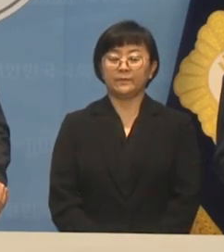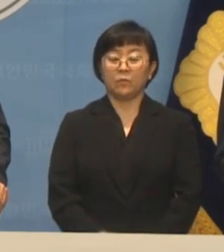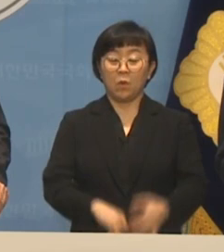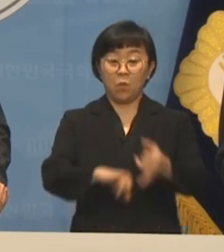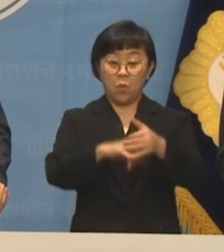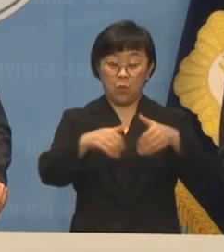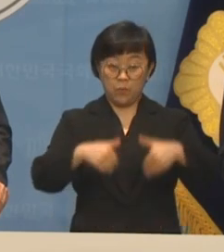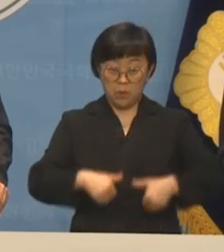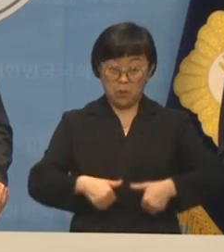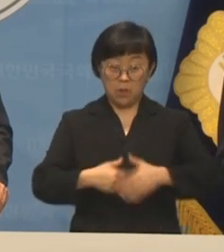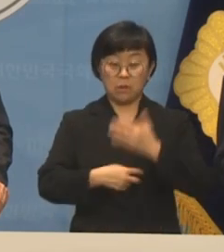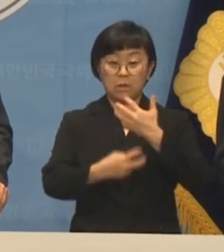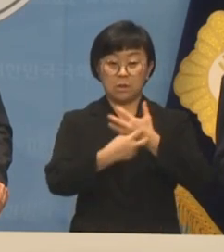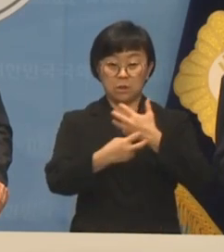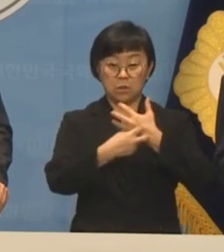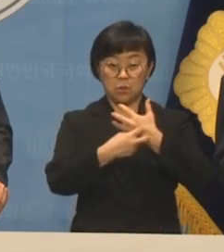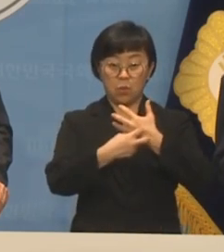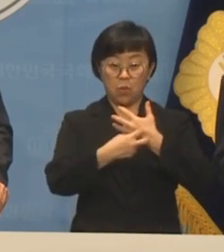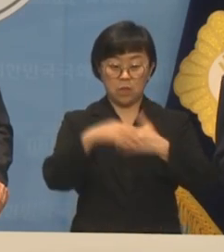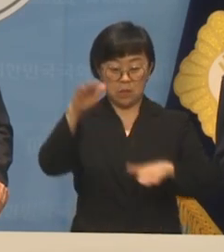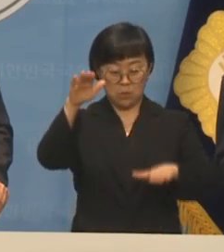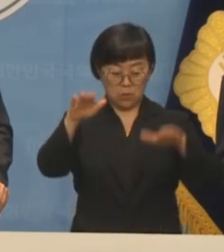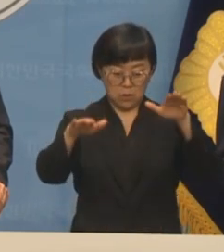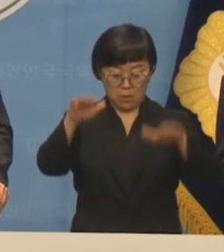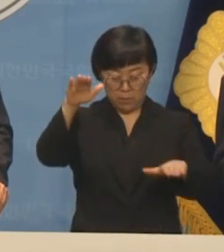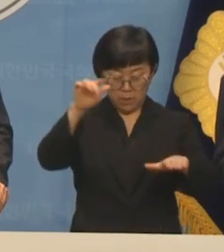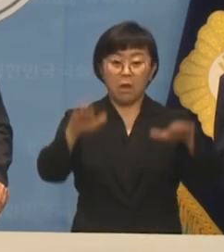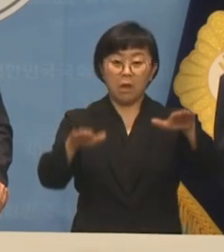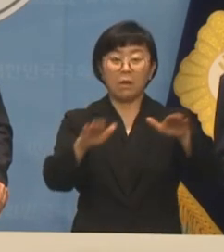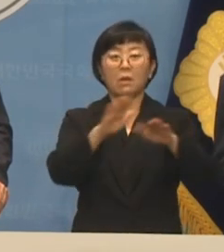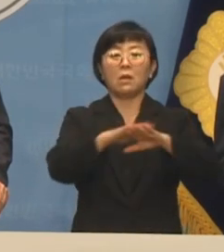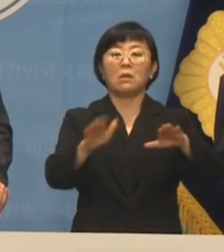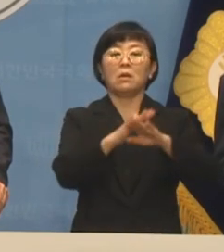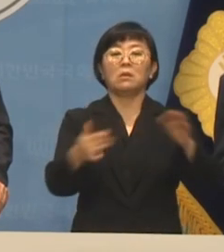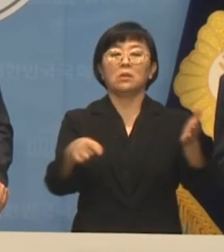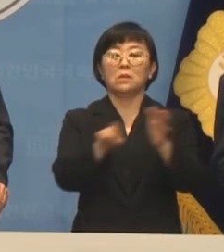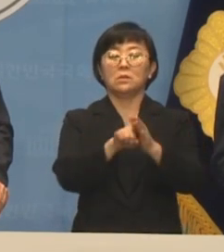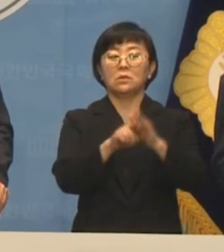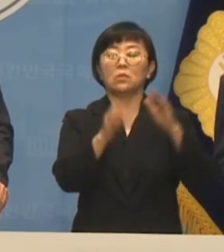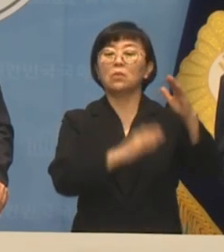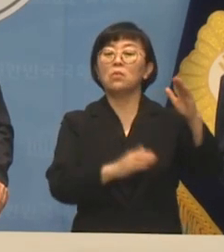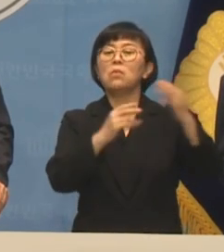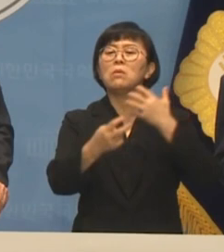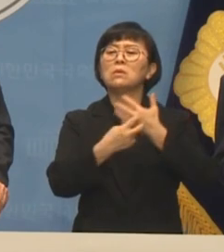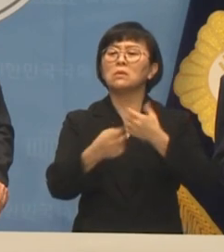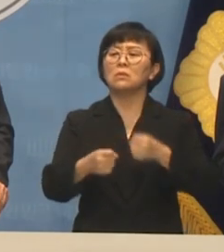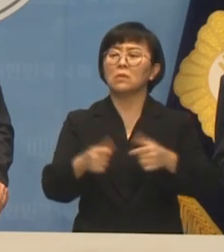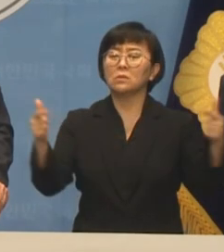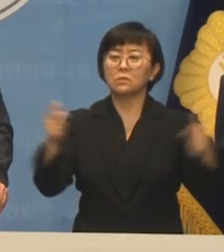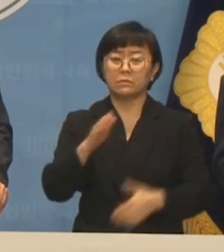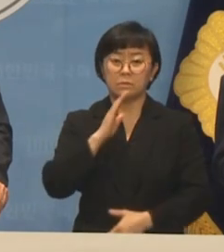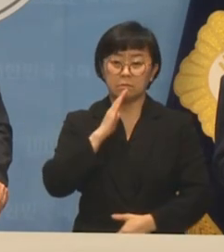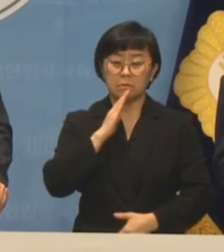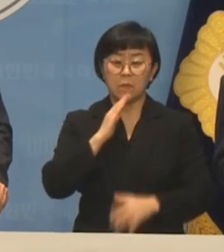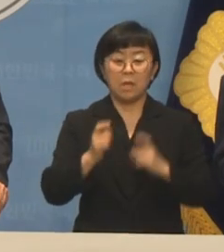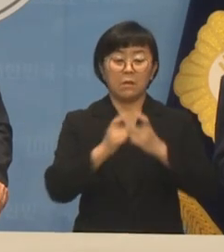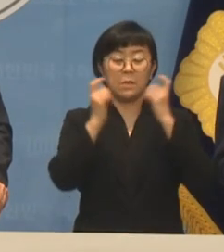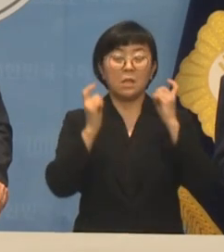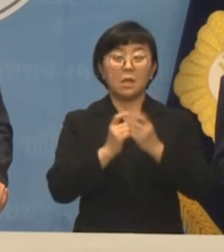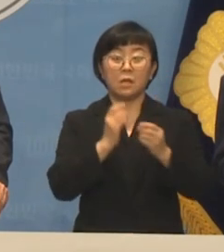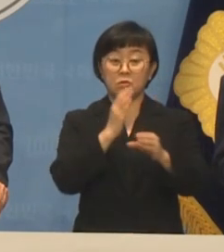의료 공백과 지역 의료 격차를 해소하기 위해 공공의료를 확충해야 합니다. 민간 중심